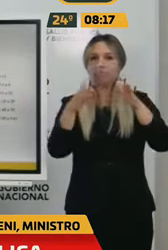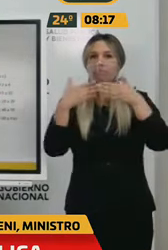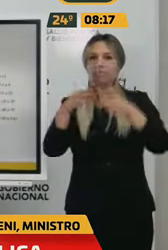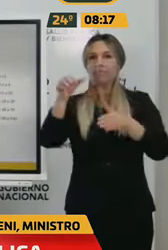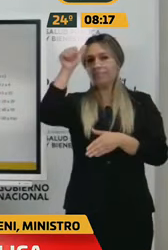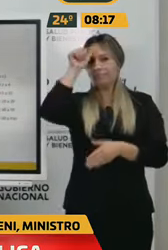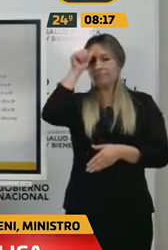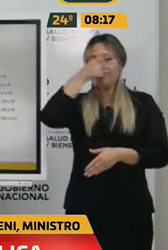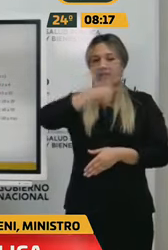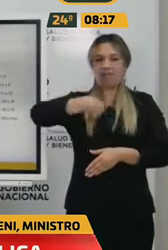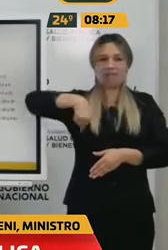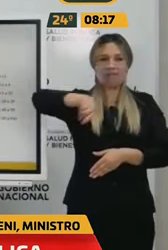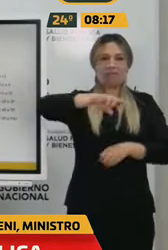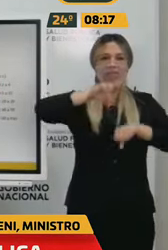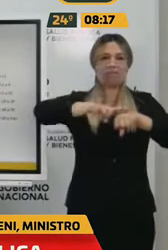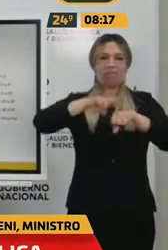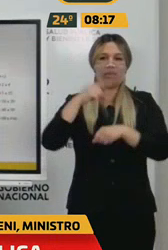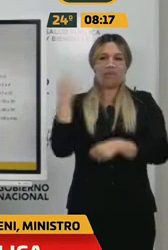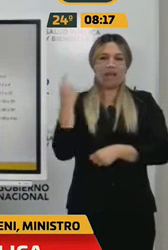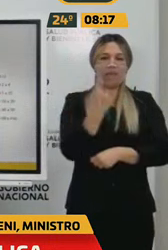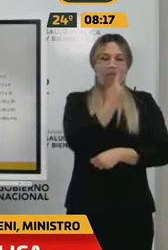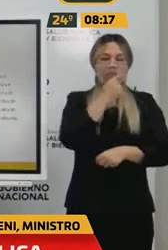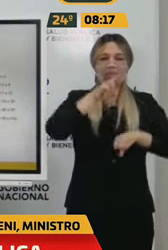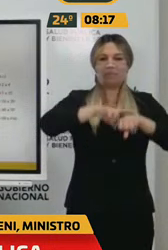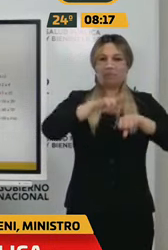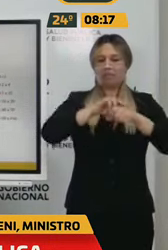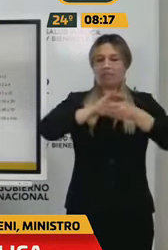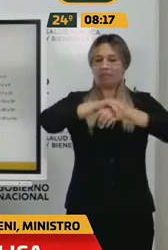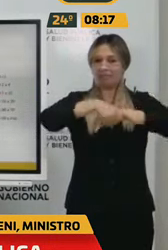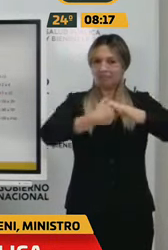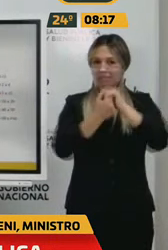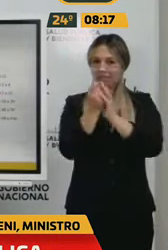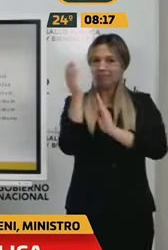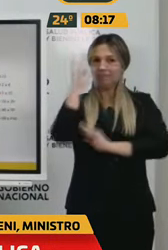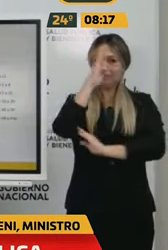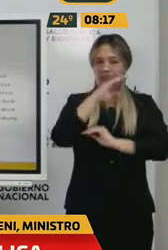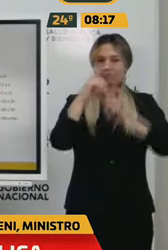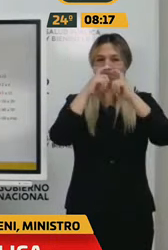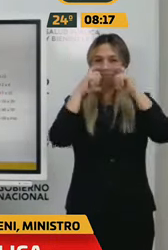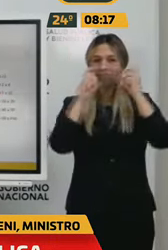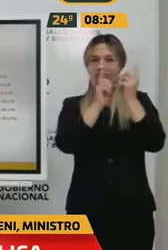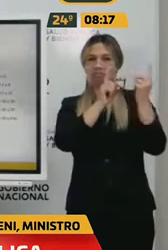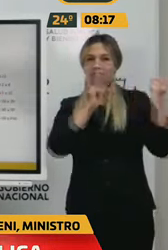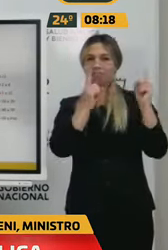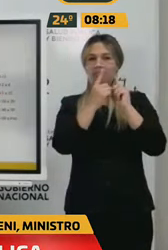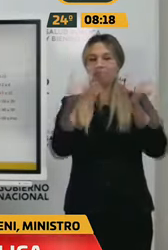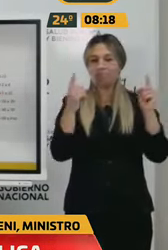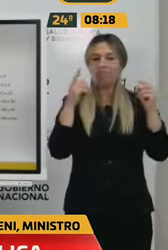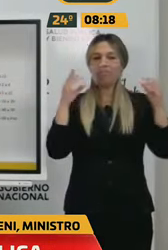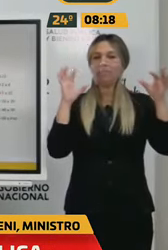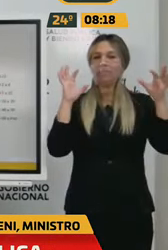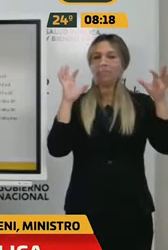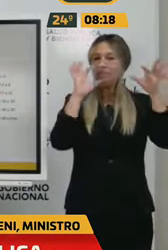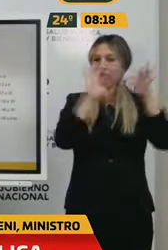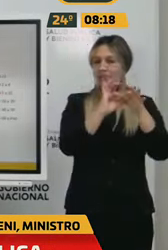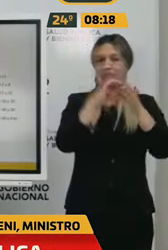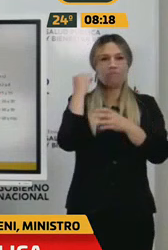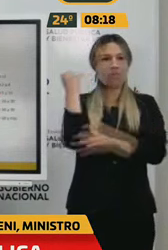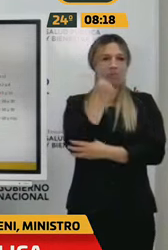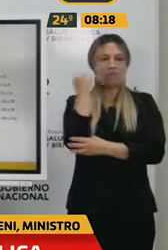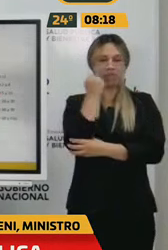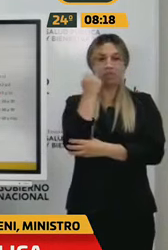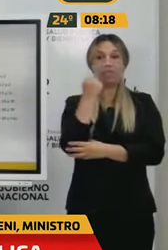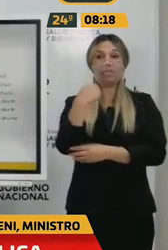protección. Debemos hacerlo, podemos salir, hagámoslo responsablemente y de acuerdo a los protocolos. Cada vez